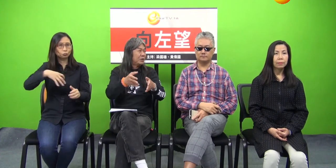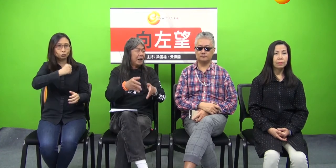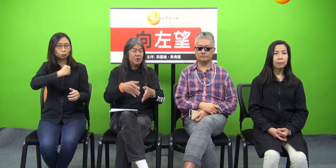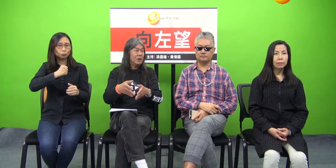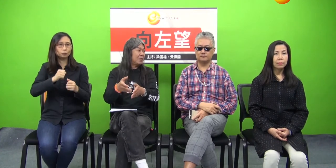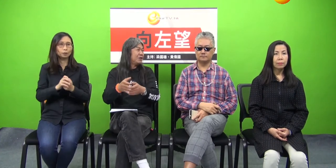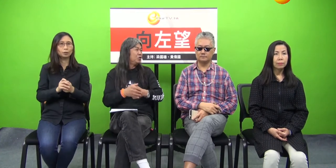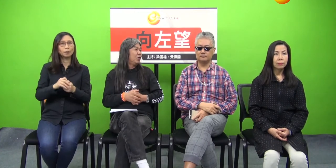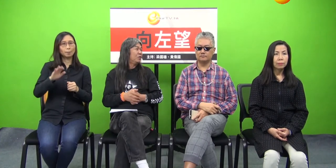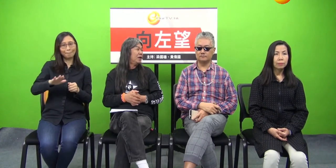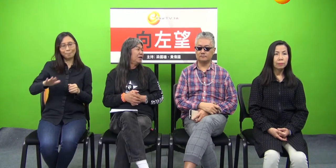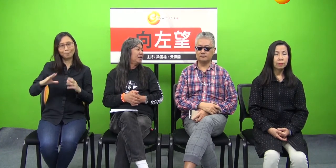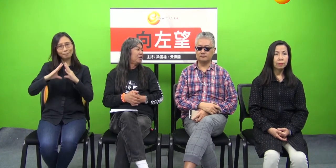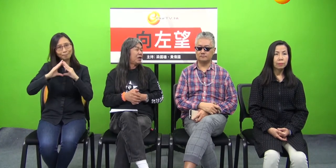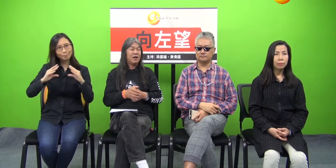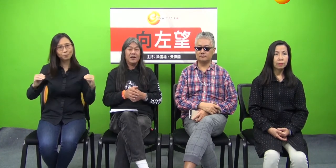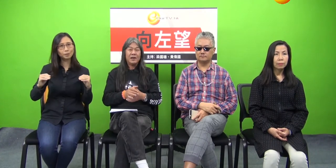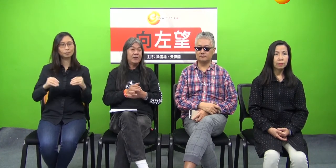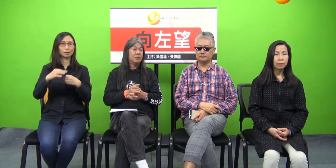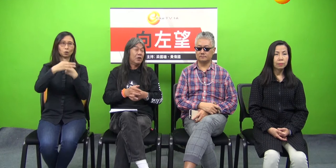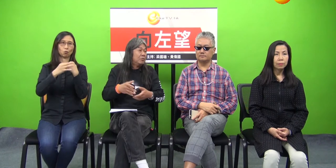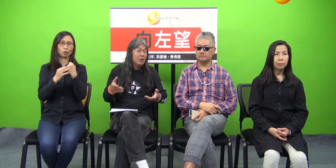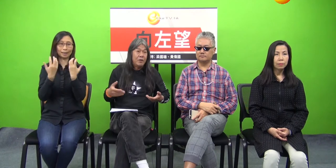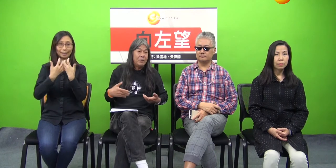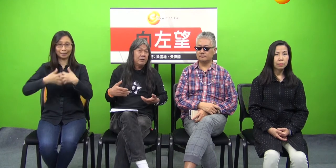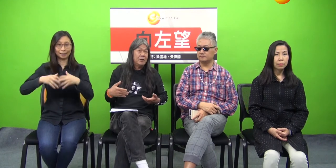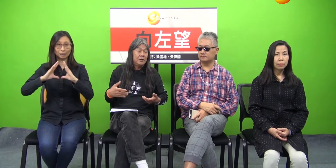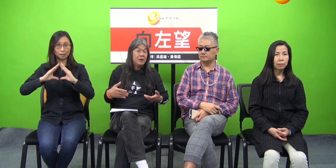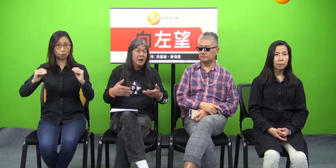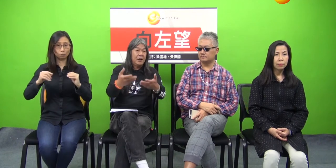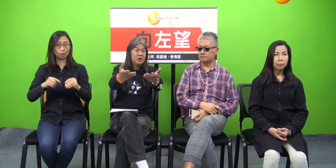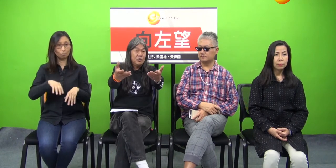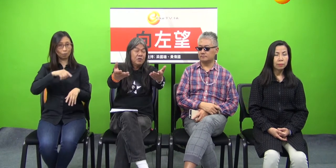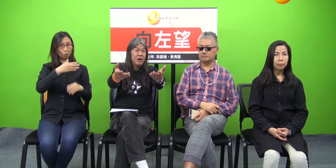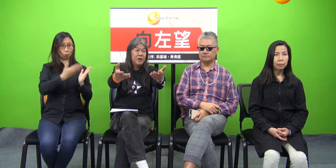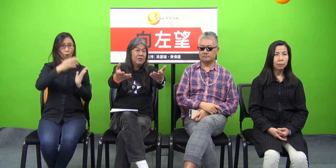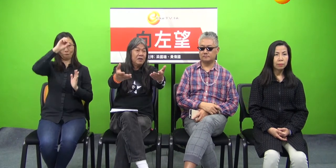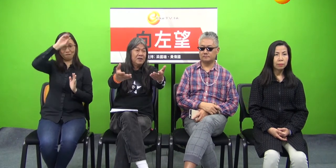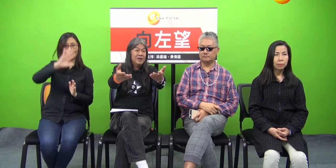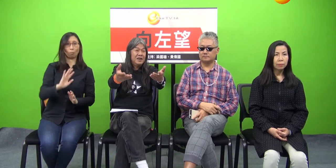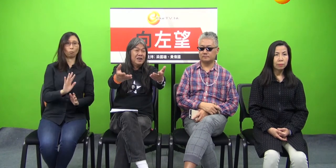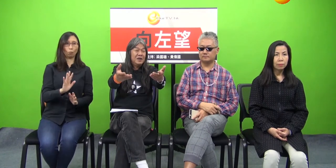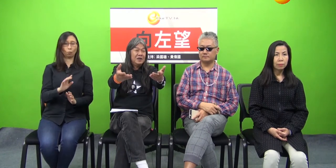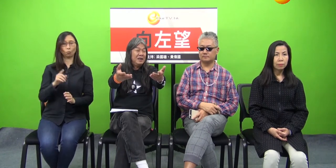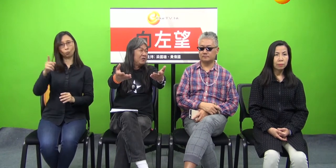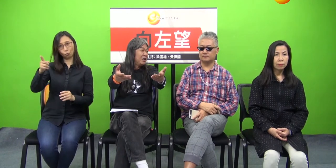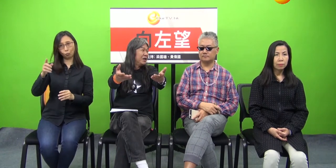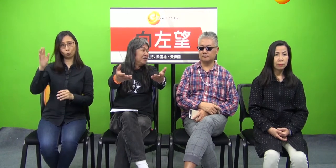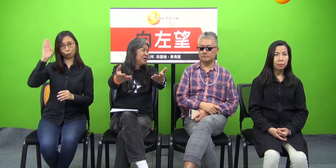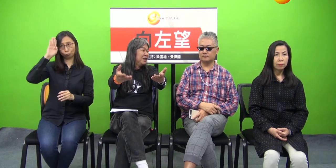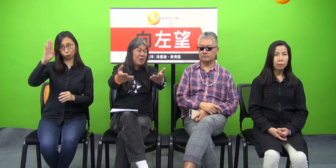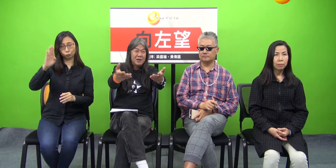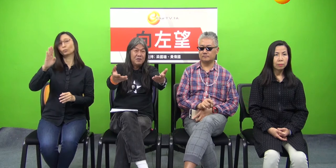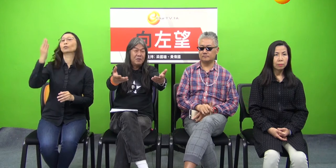無產階級專政慢慢消亡啊嘛，國家機器消亡，這個不是我發明的喎，係你的祖宗發明的喎，列寧發明的